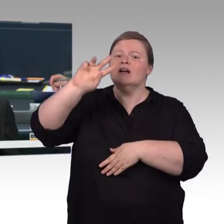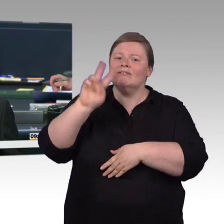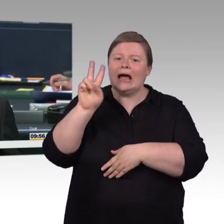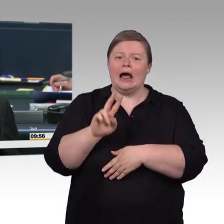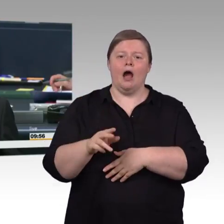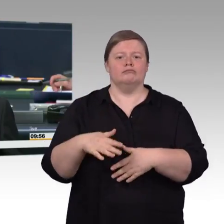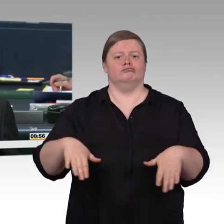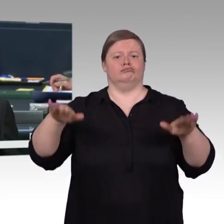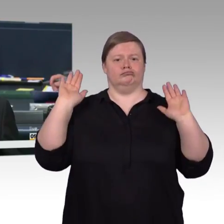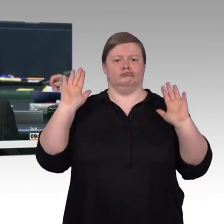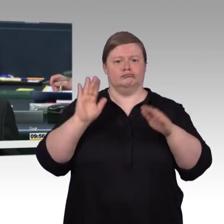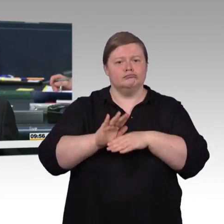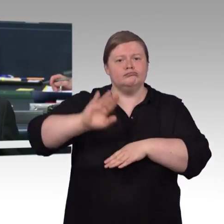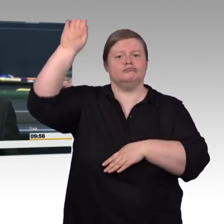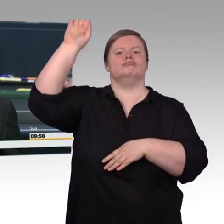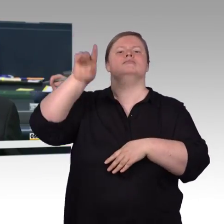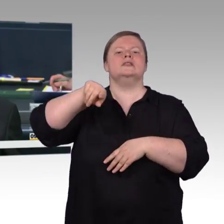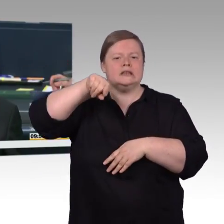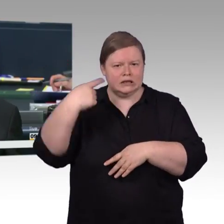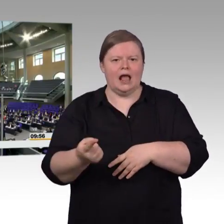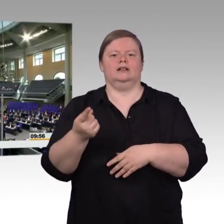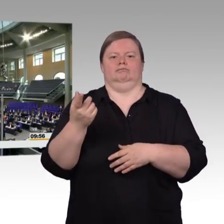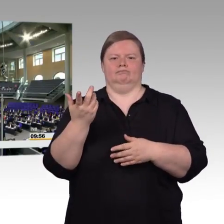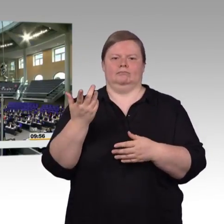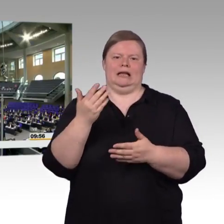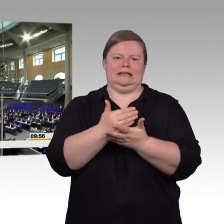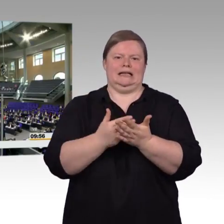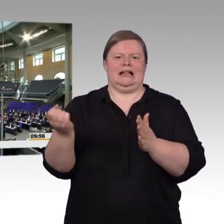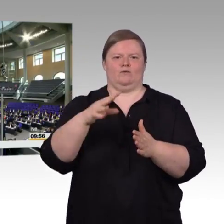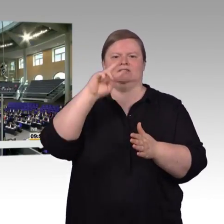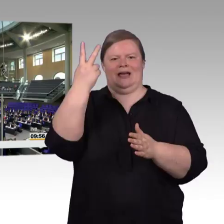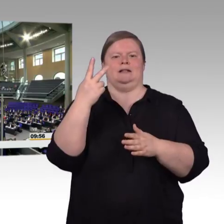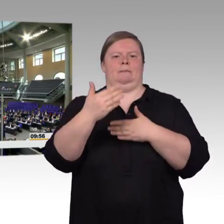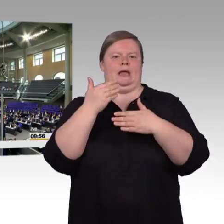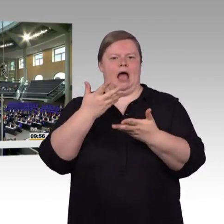bitte diejenigen, die dem Gesetzentwurf zustimmen wollen, sich zu erheben.